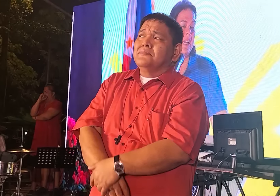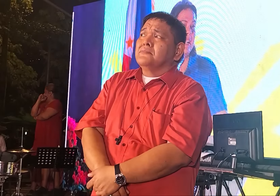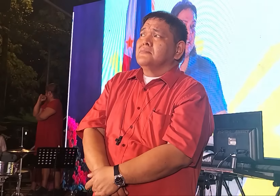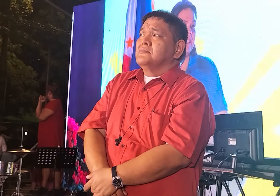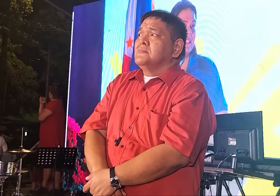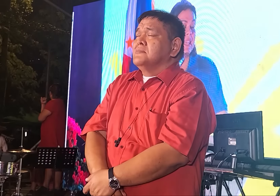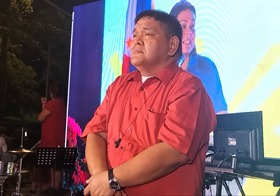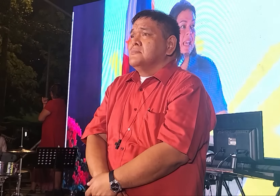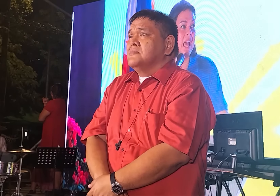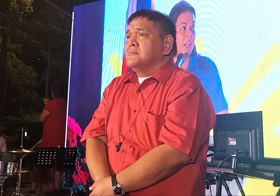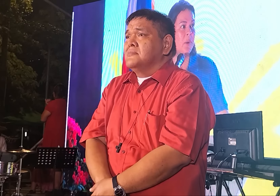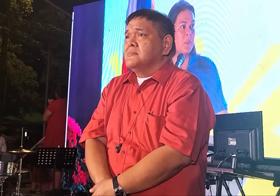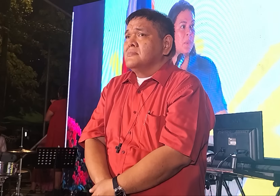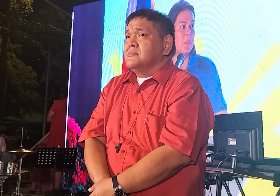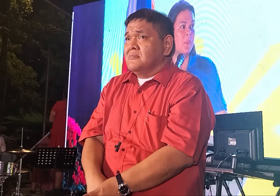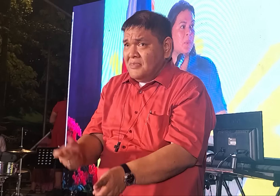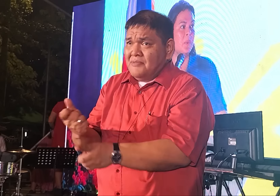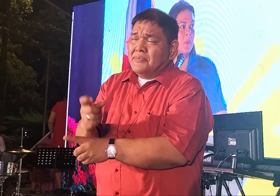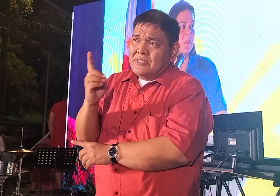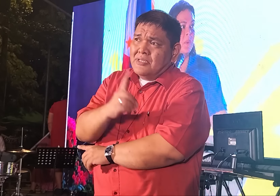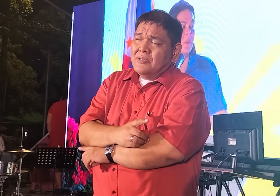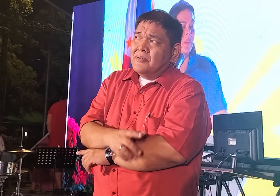kumakain sa isang araw.